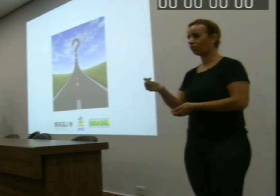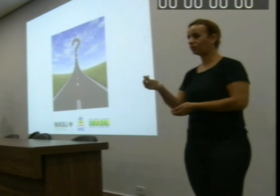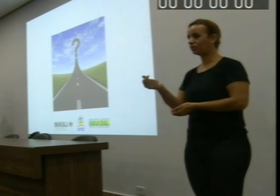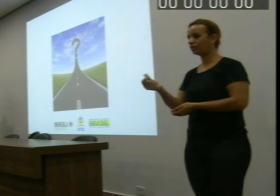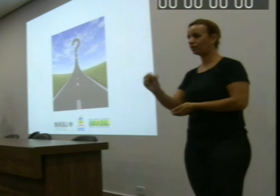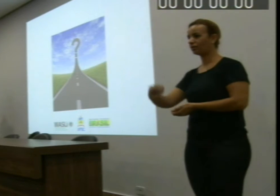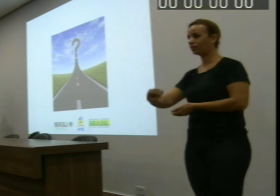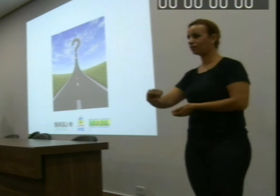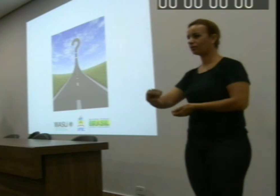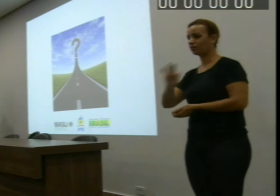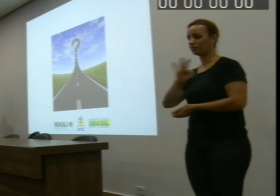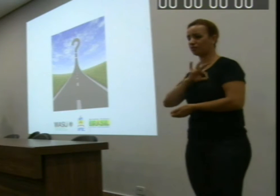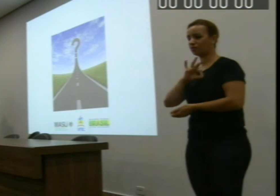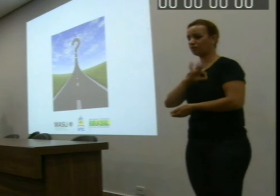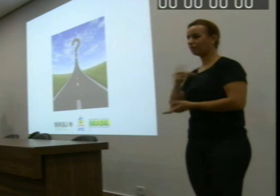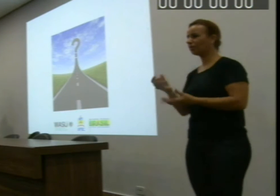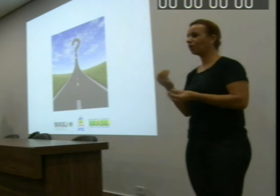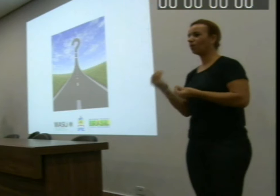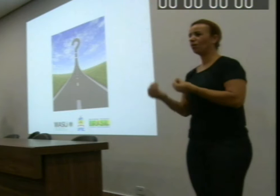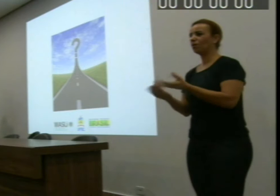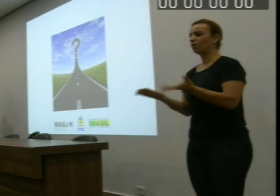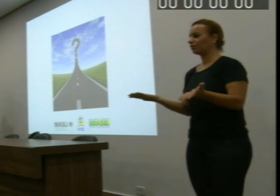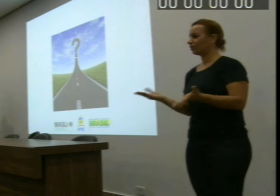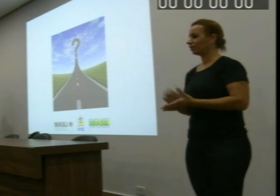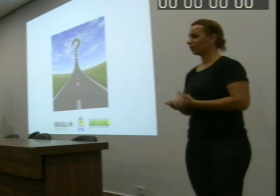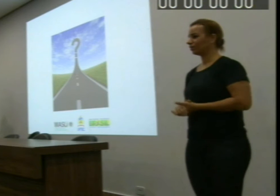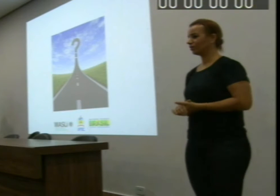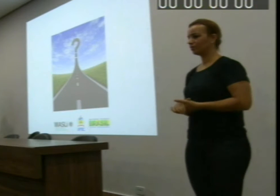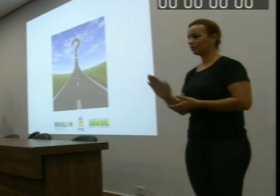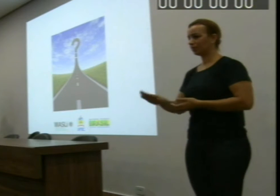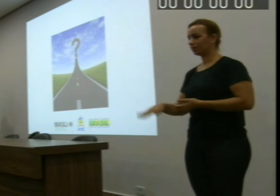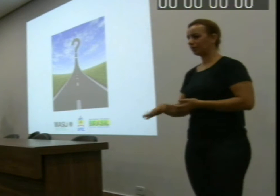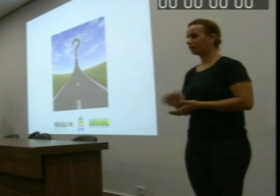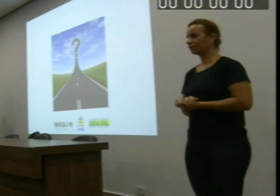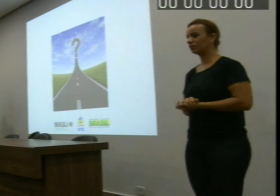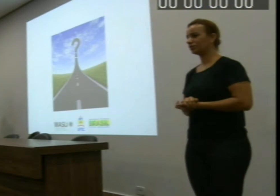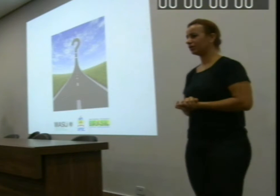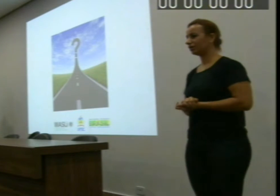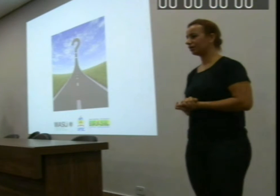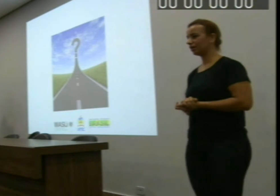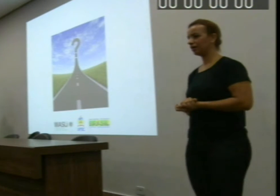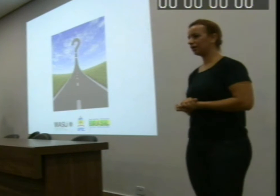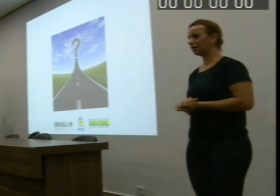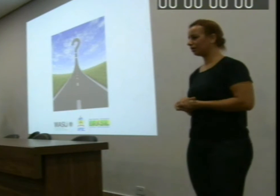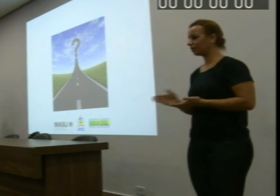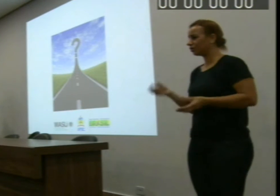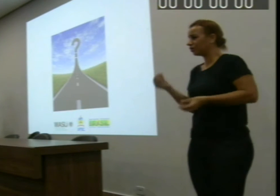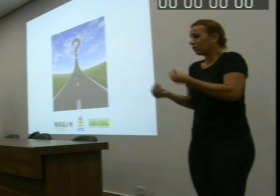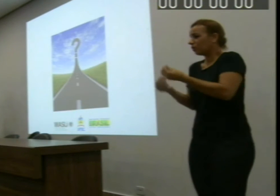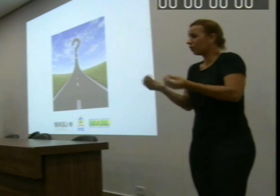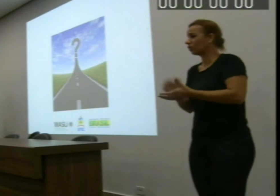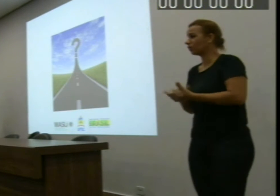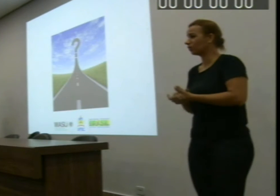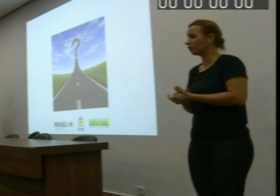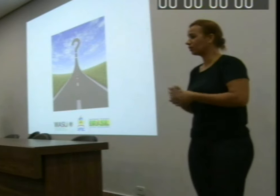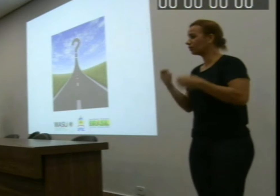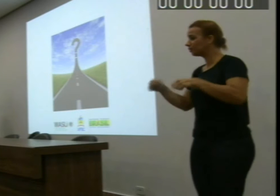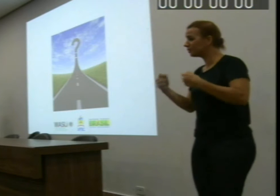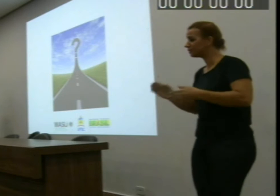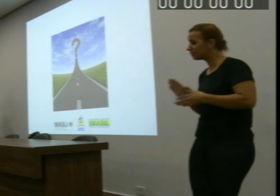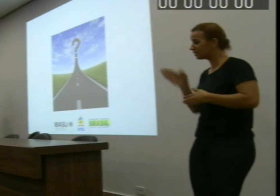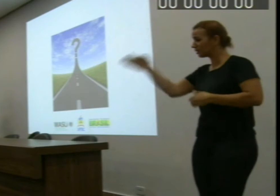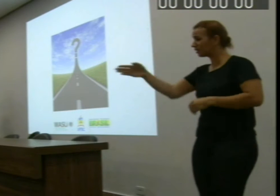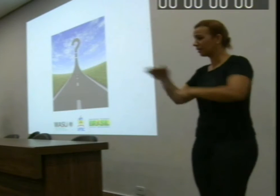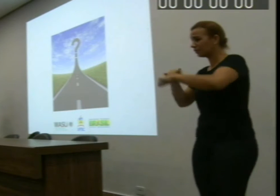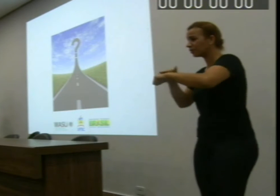vente é uma conquista ex ag é buscar mas buscar o quê O que eu tô o que eu tô falando